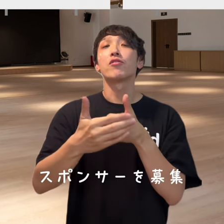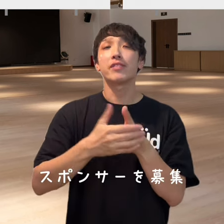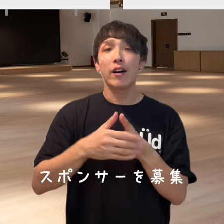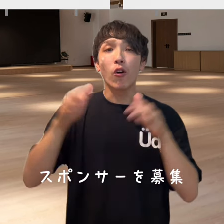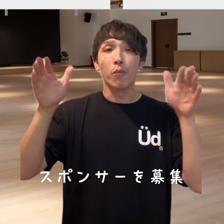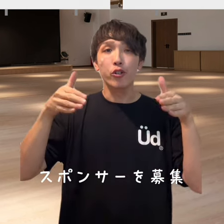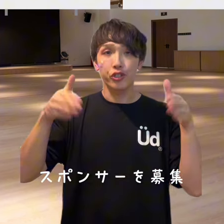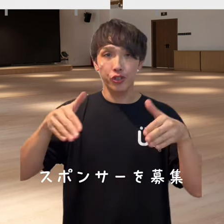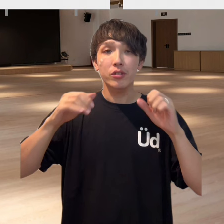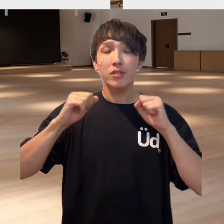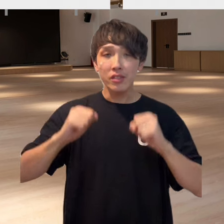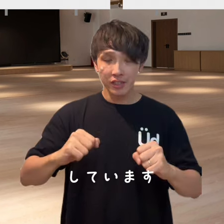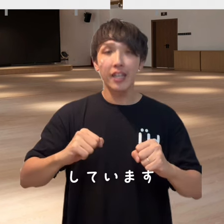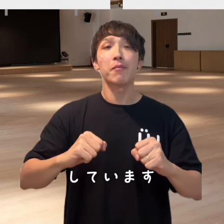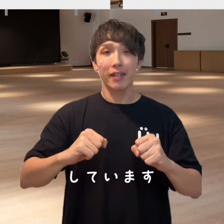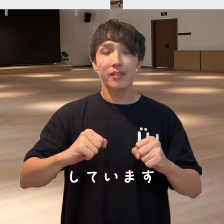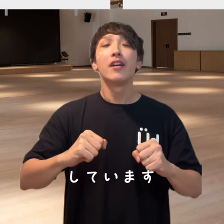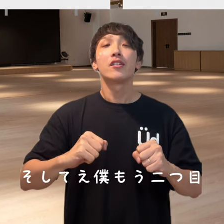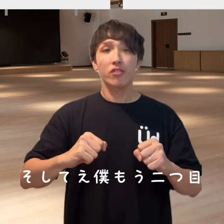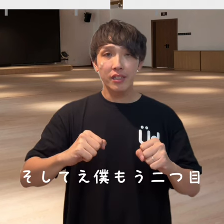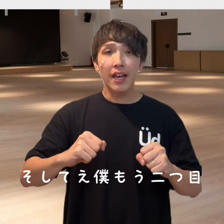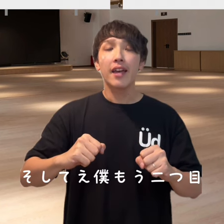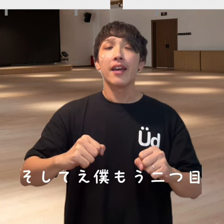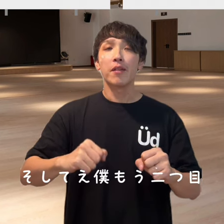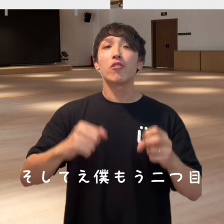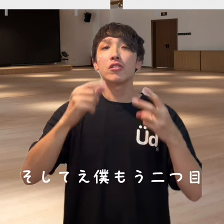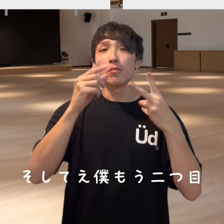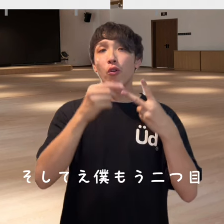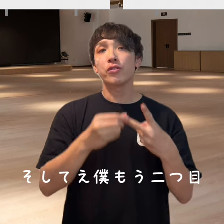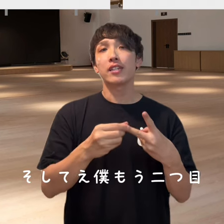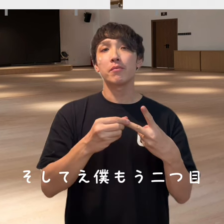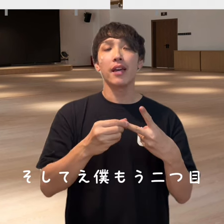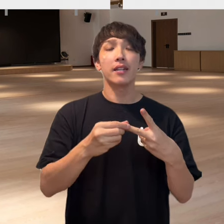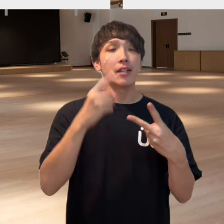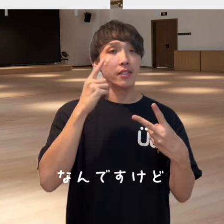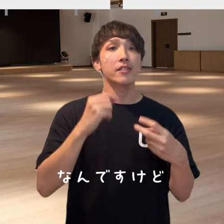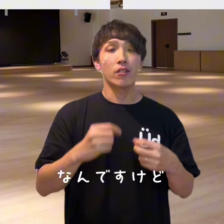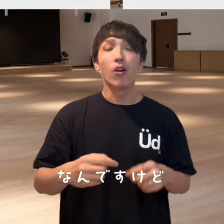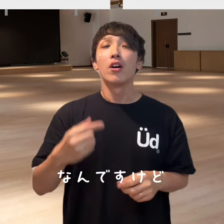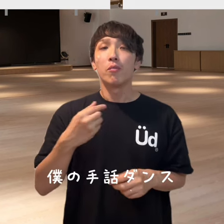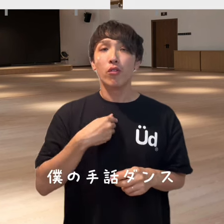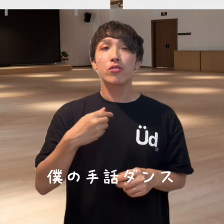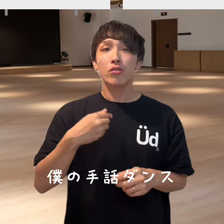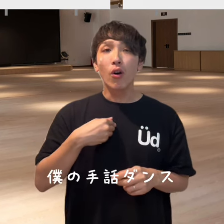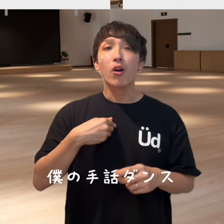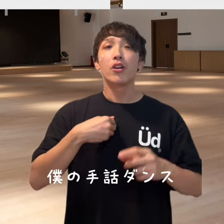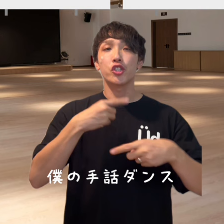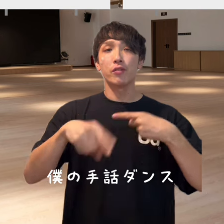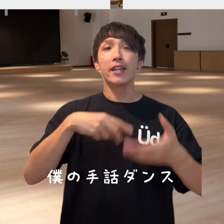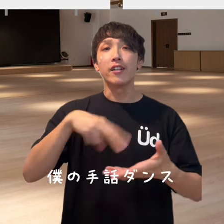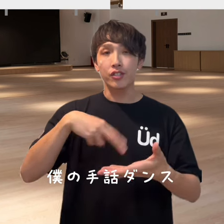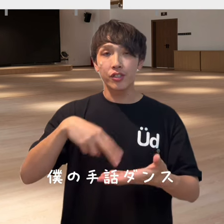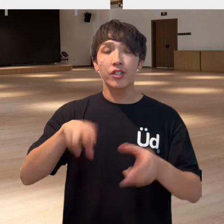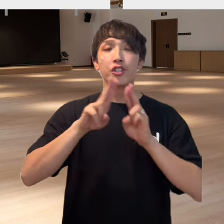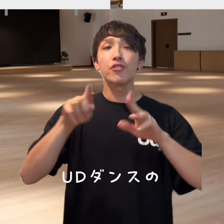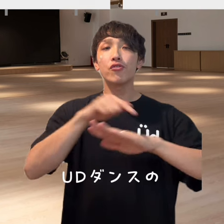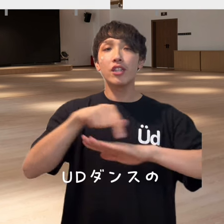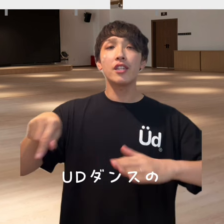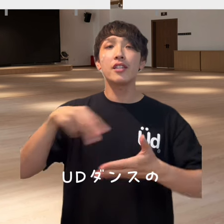スポンサーを募集しています。そして、僕もう二つ目なんですけど、僕の手話ダンス、UD ダン